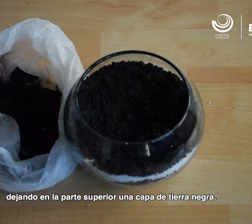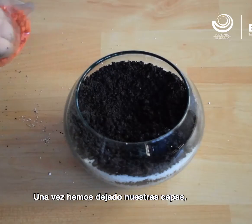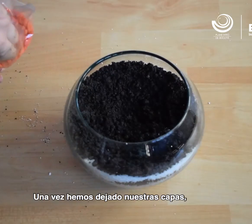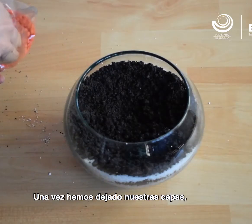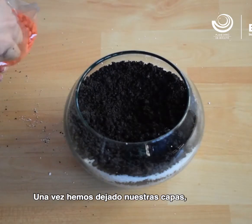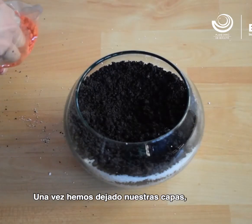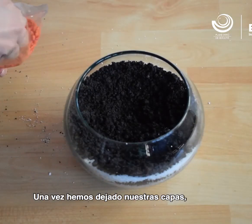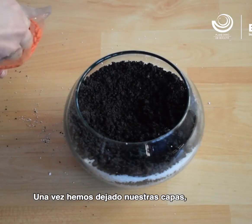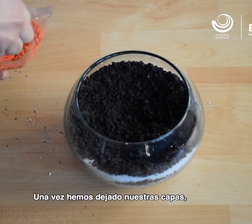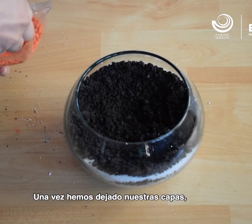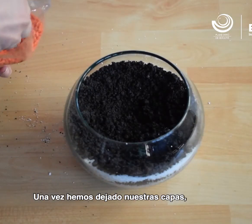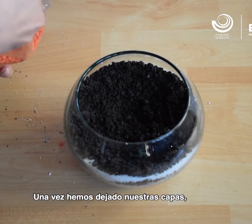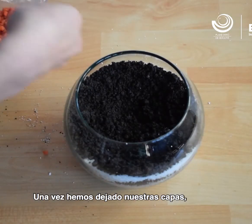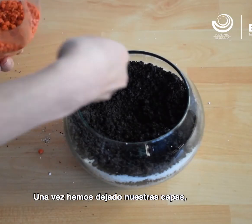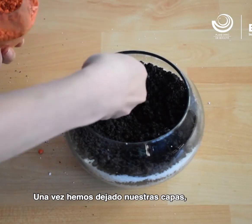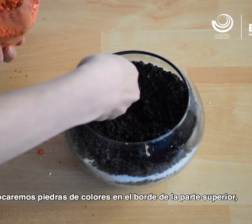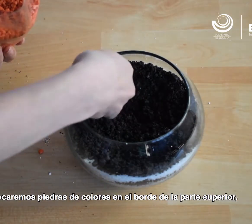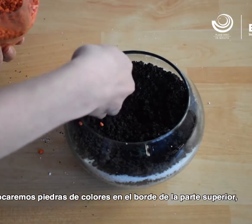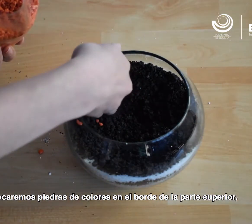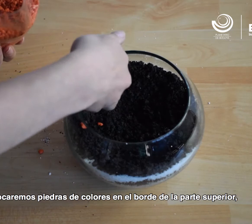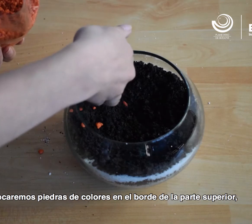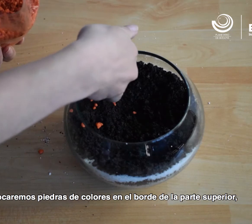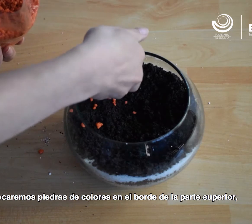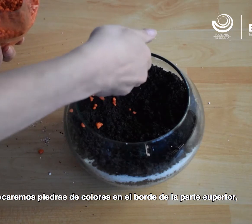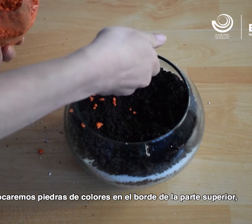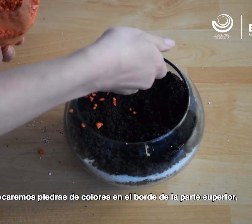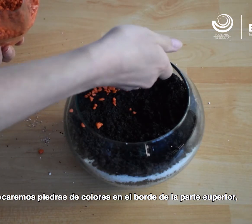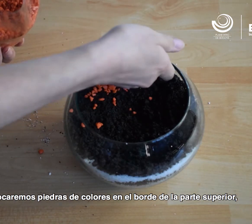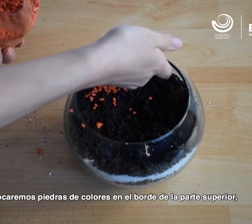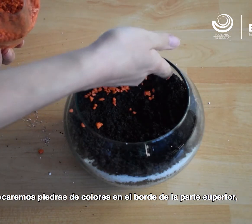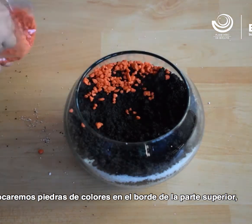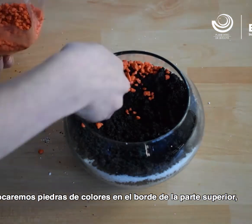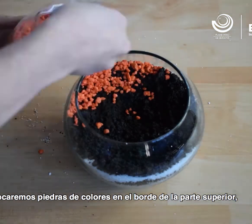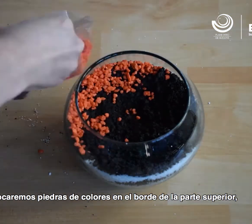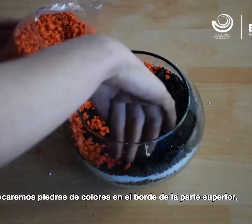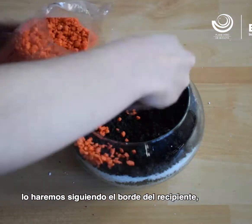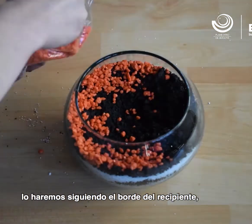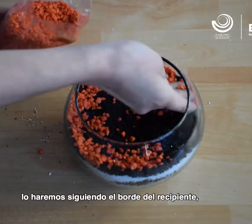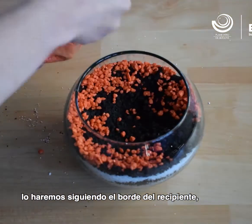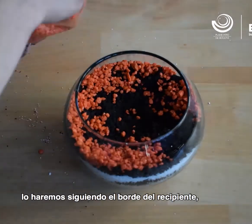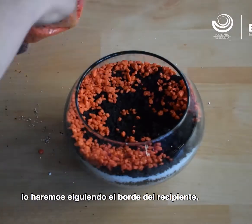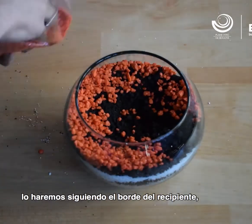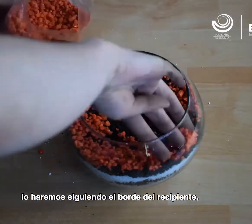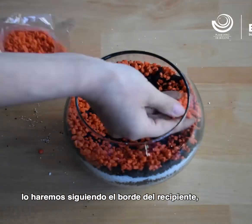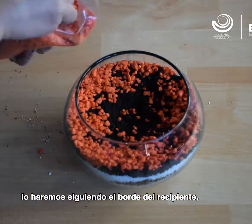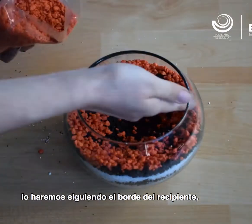Una vez hemos dejado nuestras capas, colocaremos piedras de colores en el borde de la parte superior. Lo haremos siguiendo el borde del